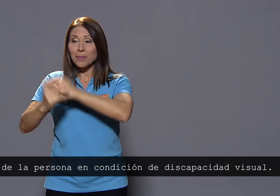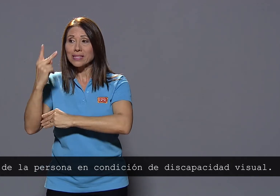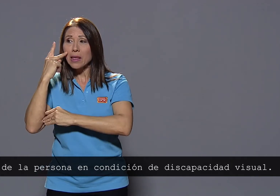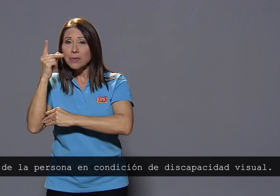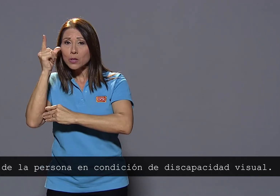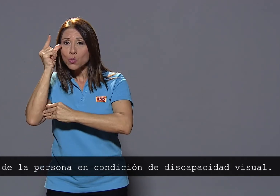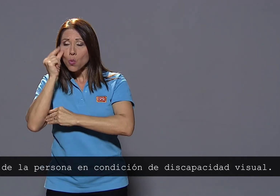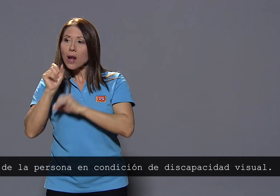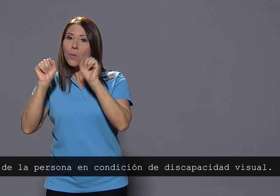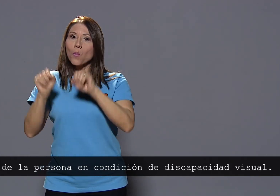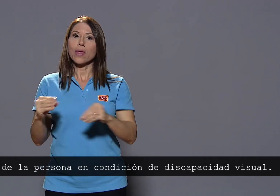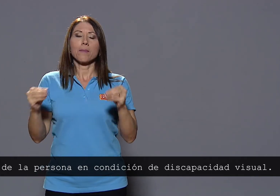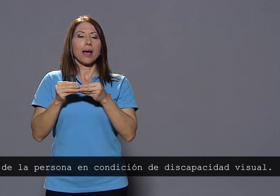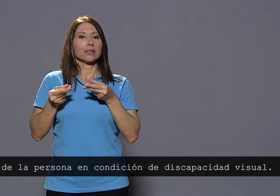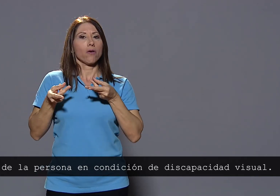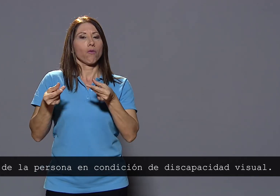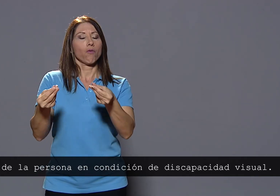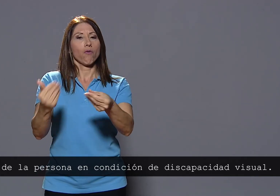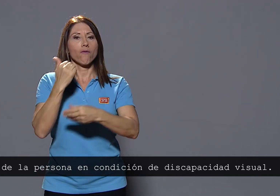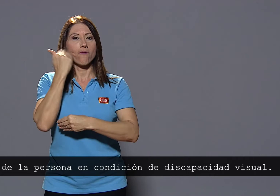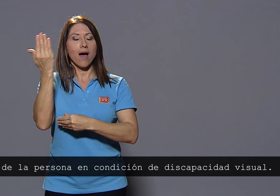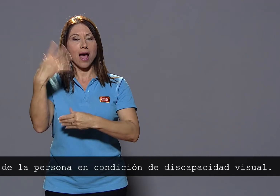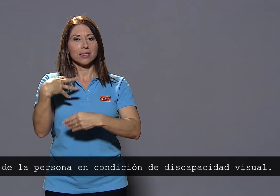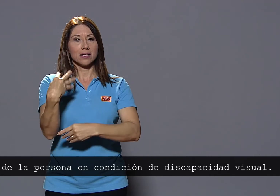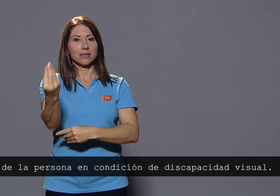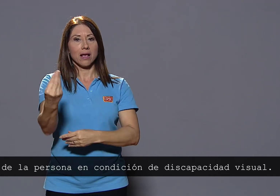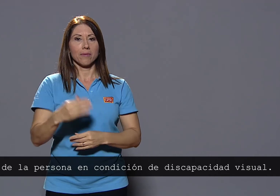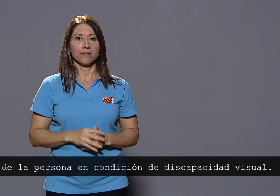de la persona en condición de discapacidad visual.